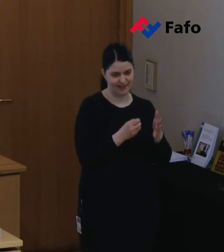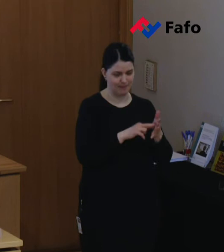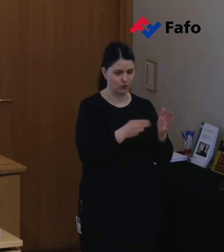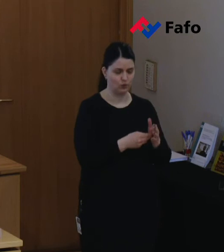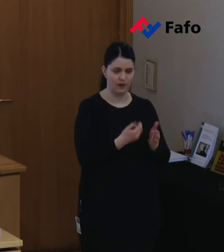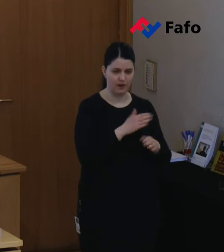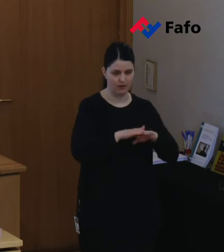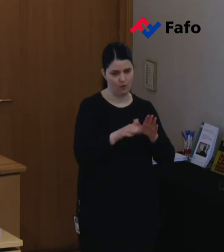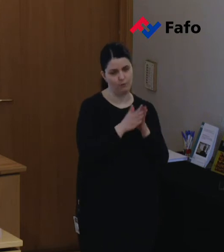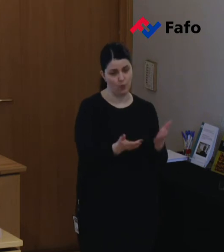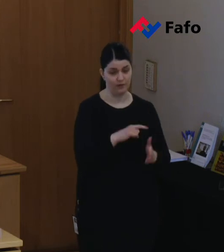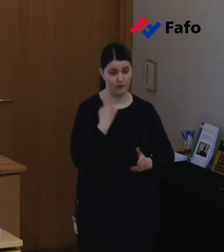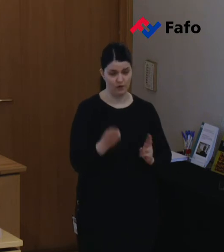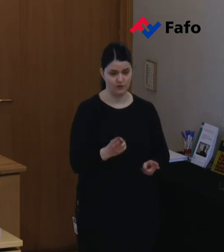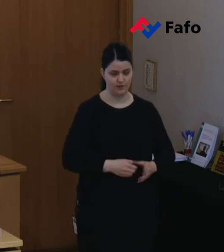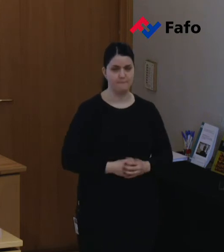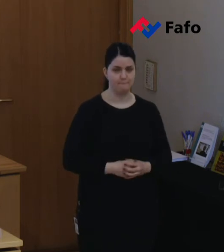også. Ja.